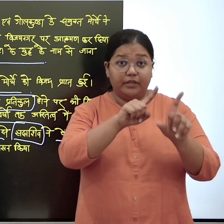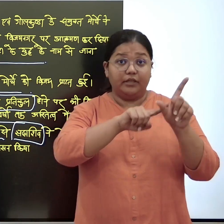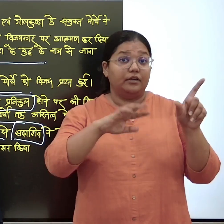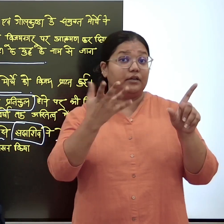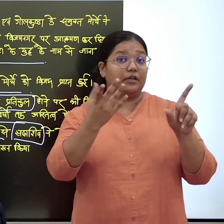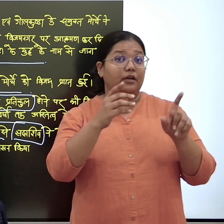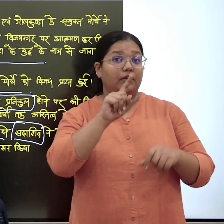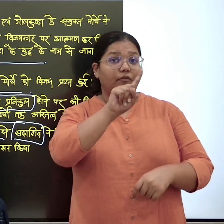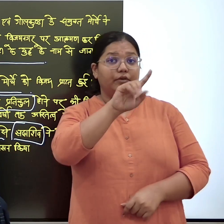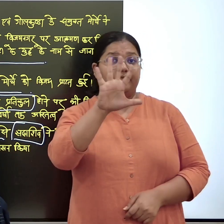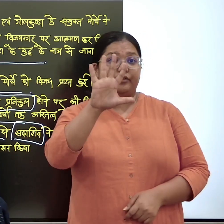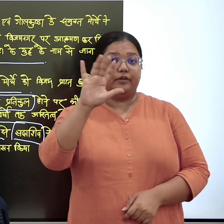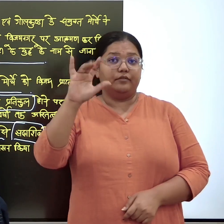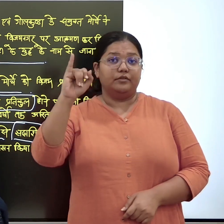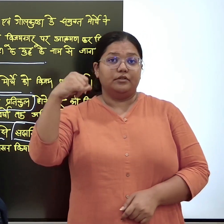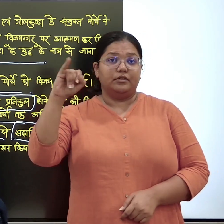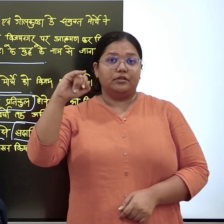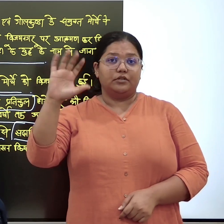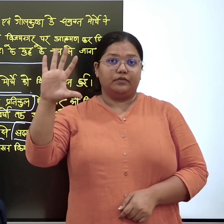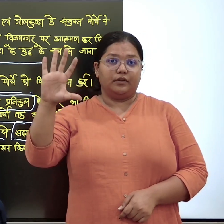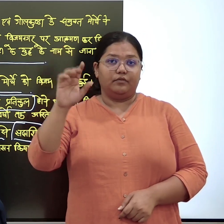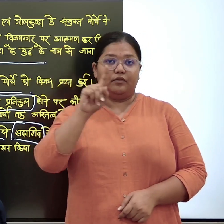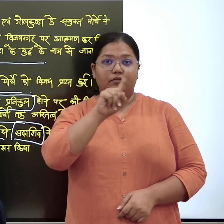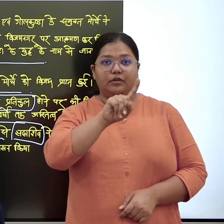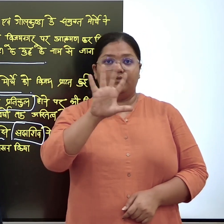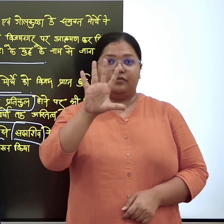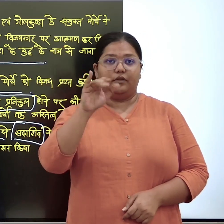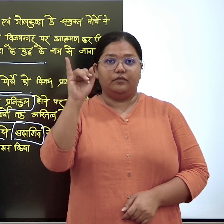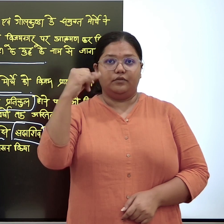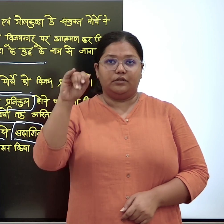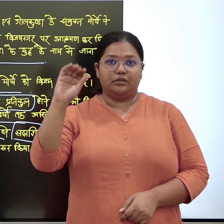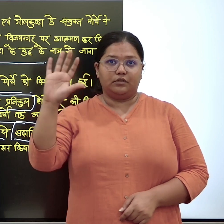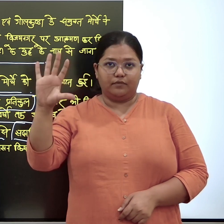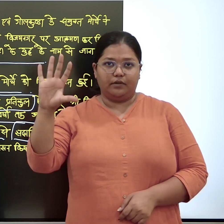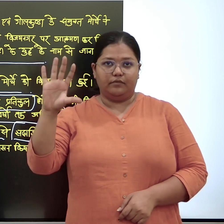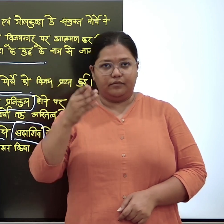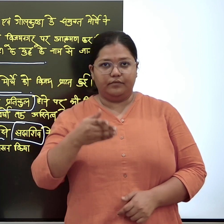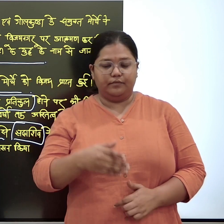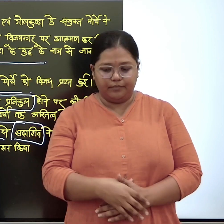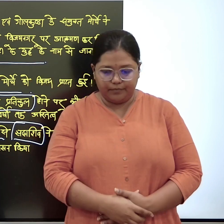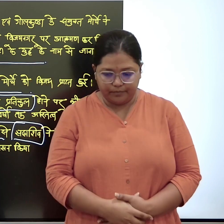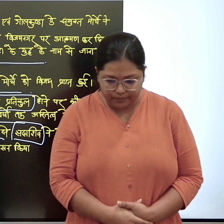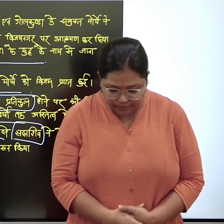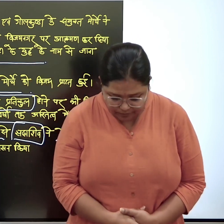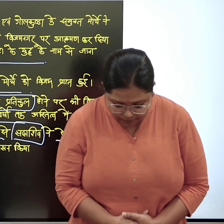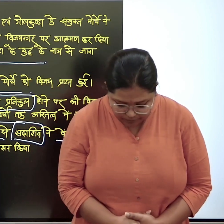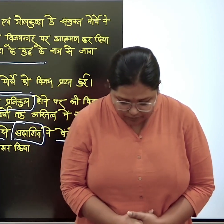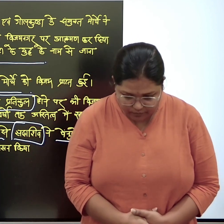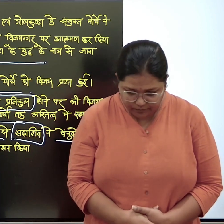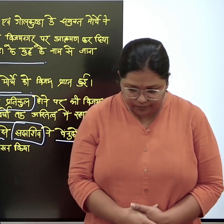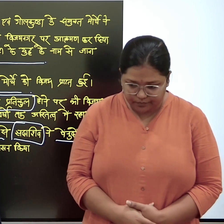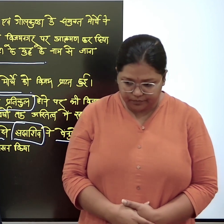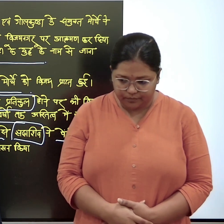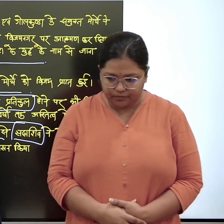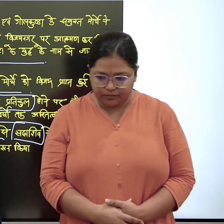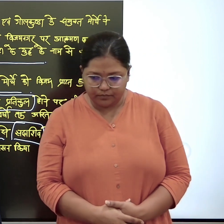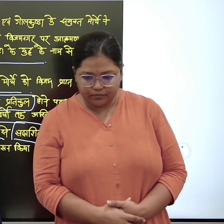ठीक है, इतना समझ में आया। अगर किसी को कोई डाउट होगा ना तो प्लीज बता देना।